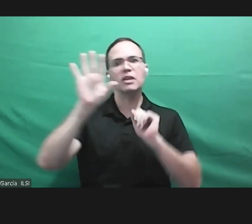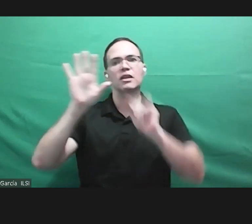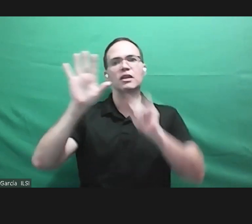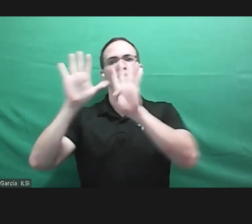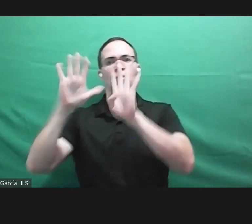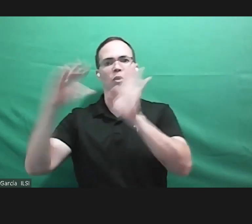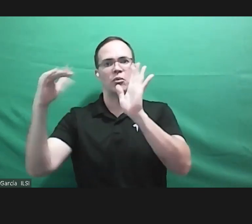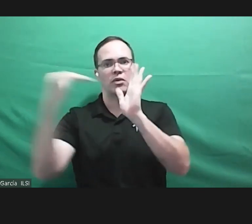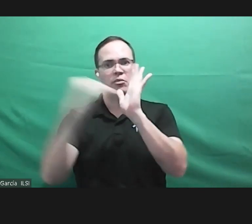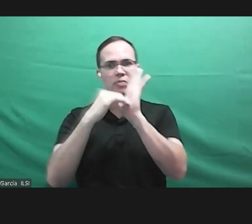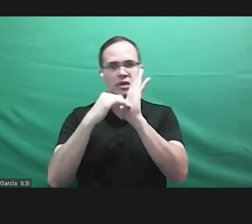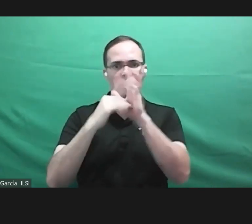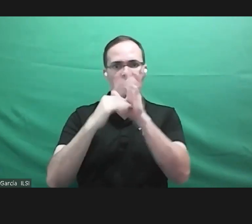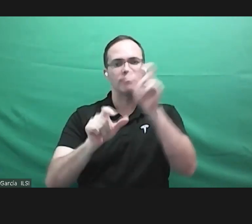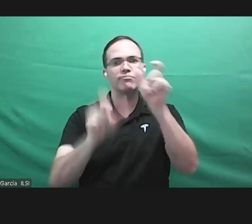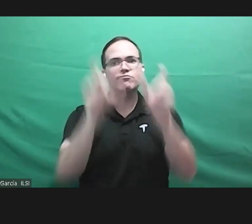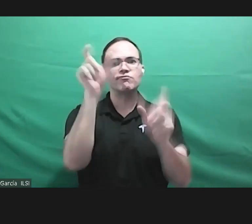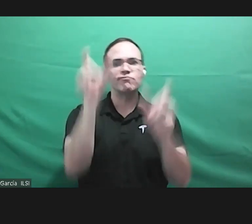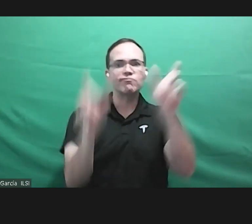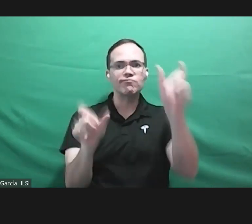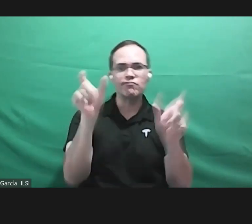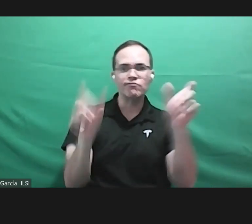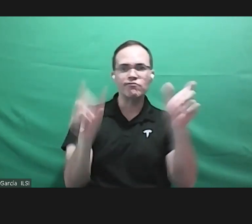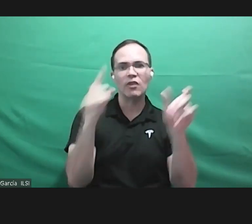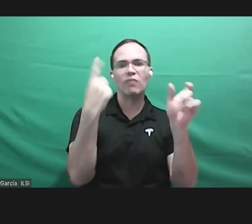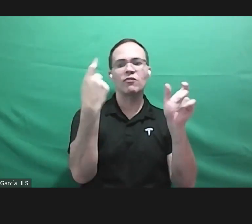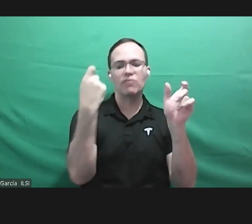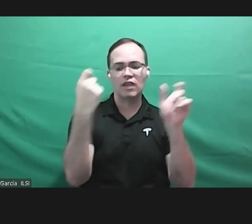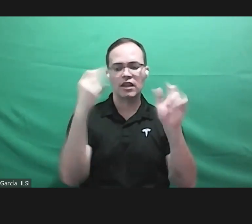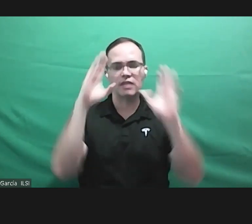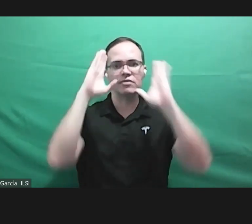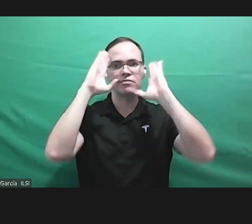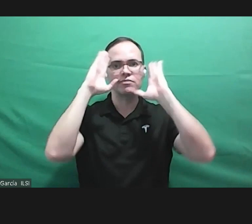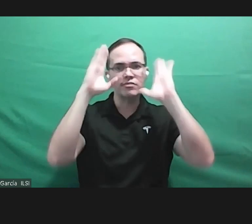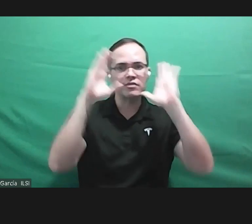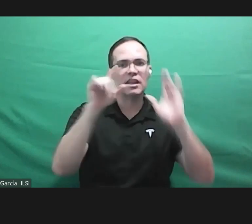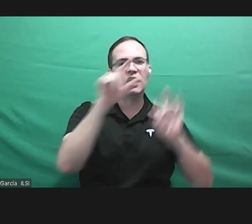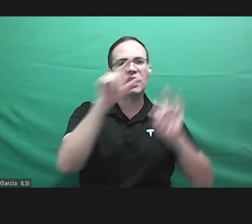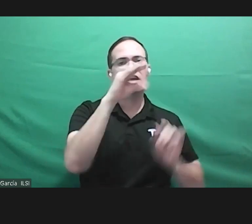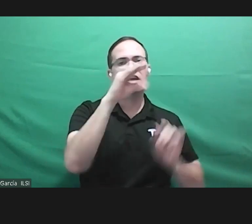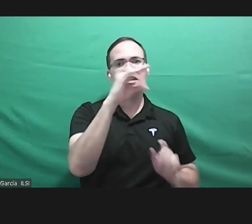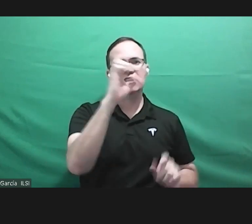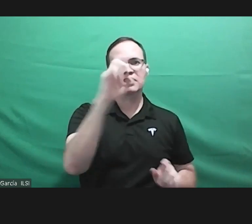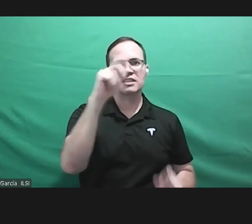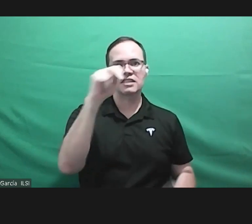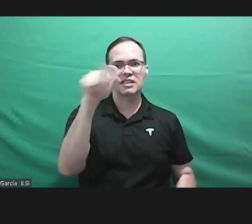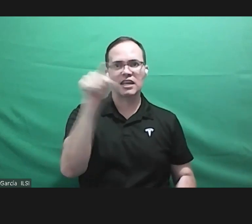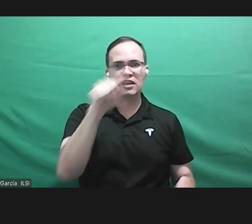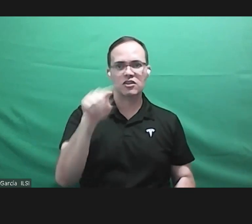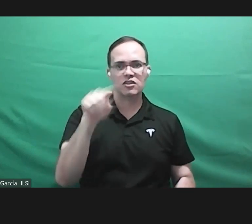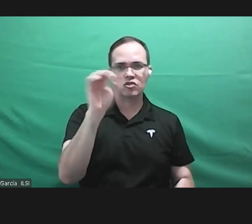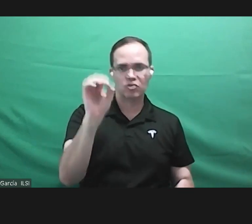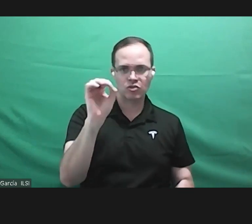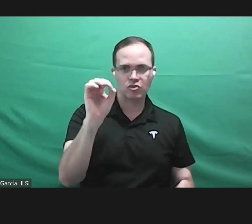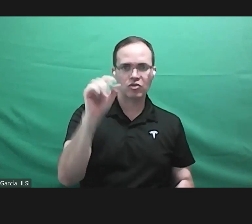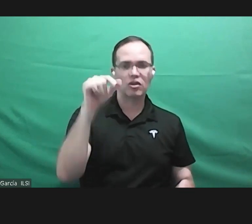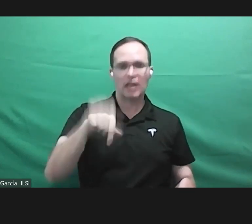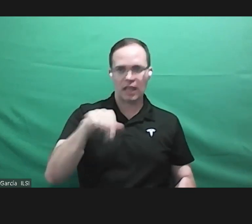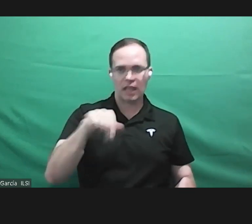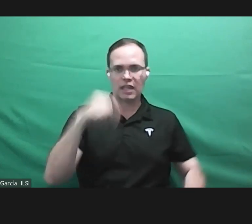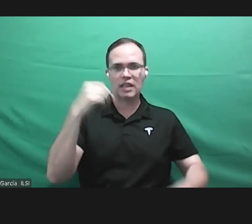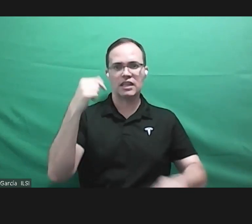de capacitación que le faltaron a los del censo. En este año se iba a hacer los dos censos, pero por la cuestión